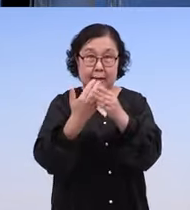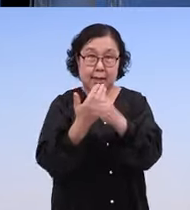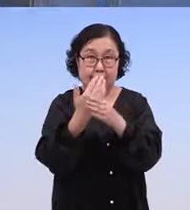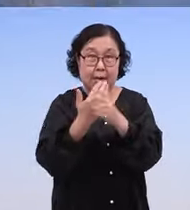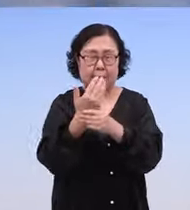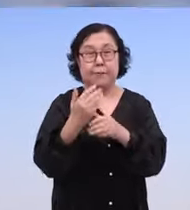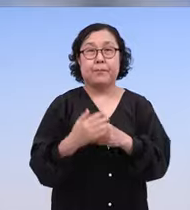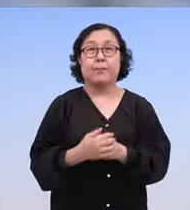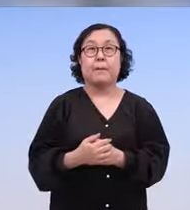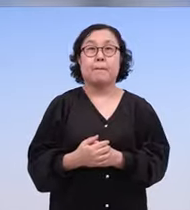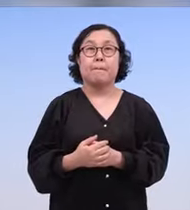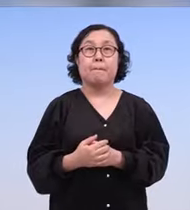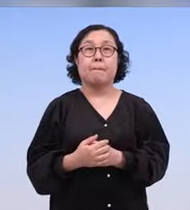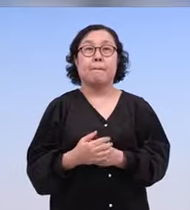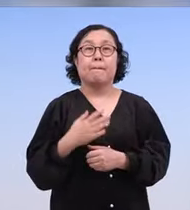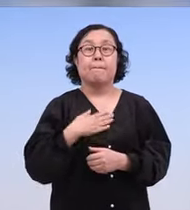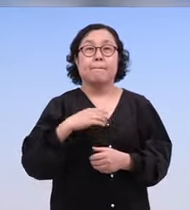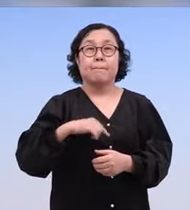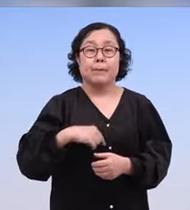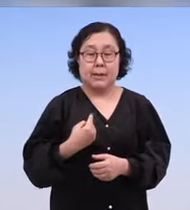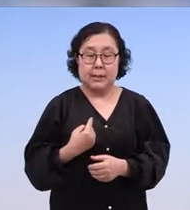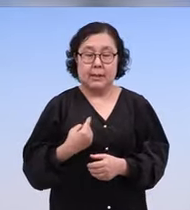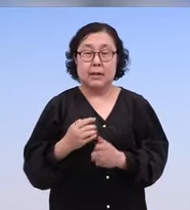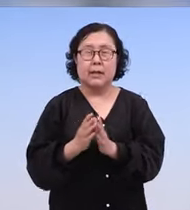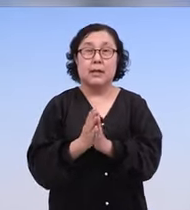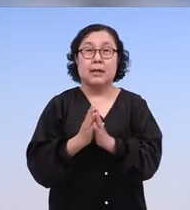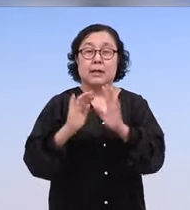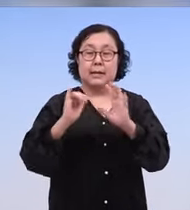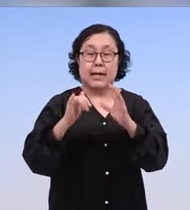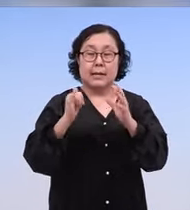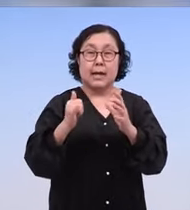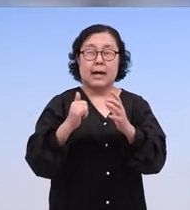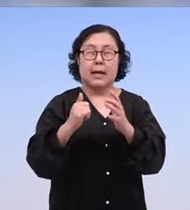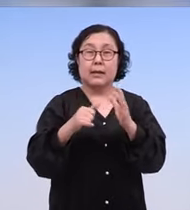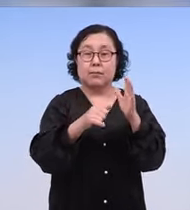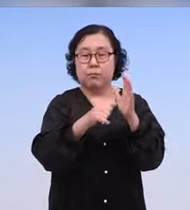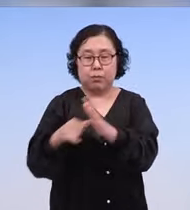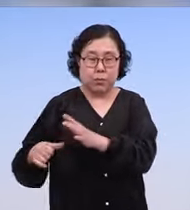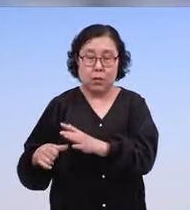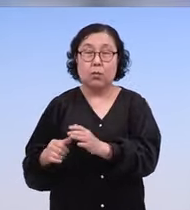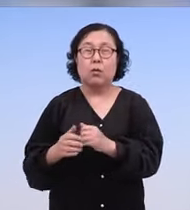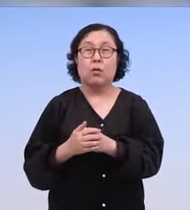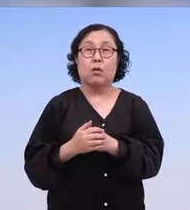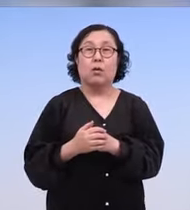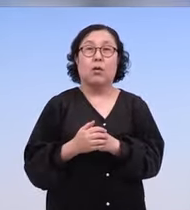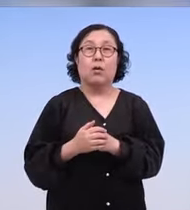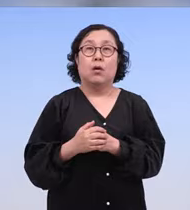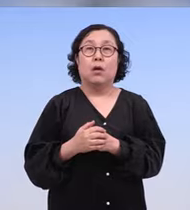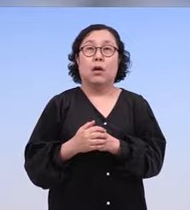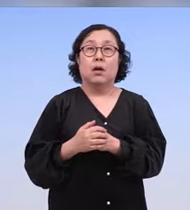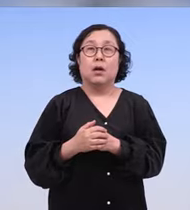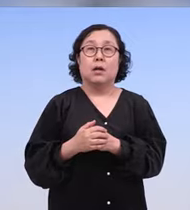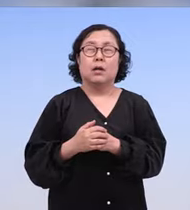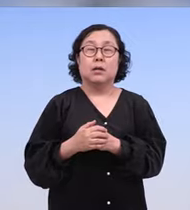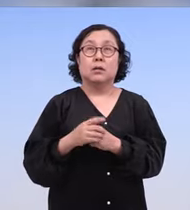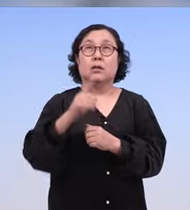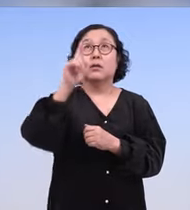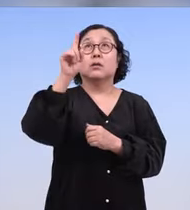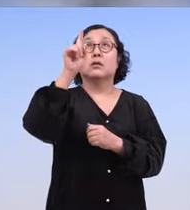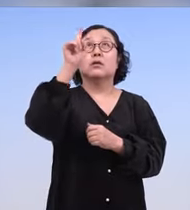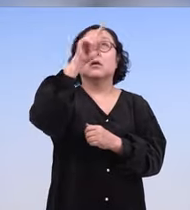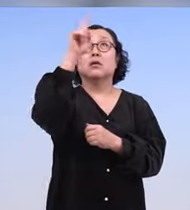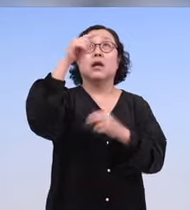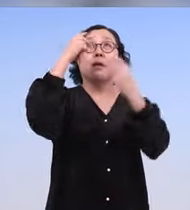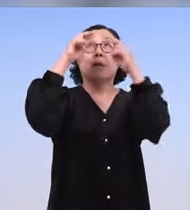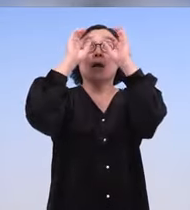걸요. 지금 자기 자신이 나는 세상에 낙오자가 됐다고 그렇게 사표 던지고 그렇게 천장을 응시하며